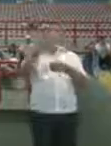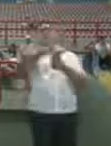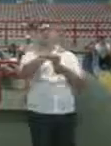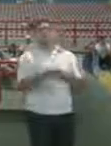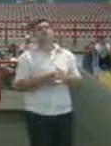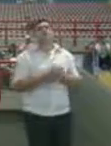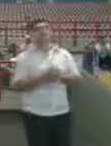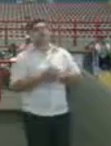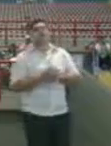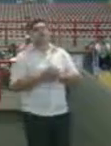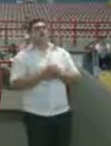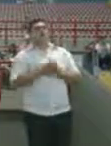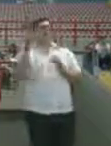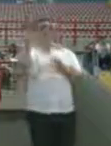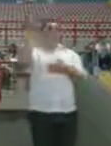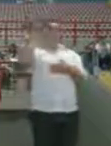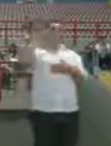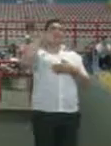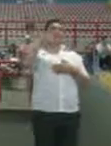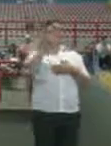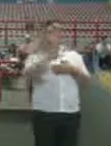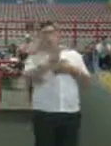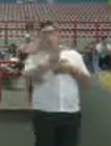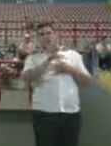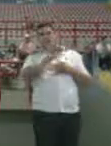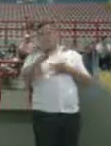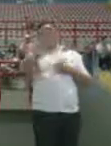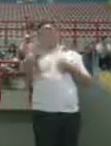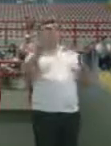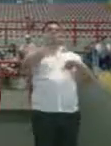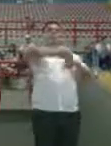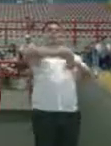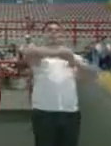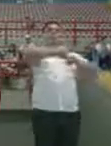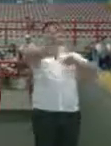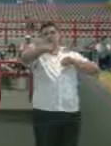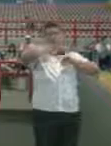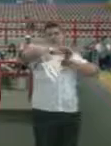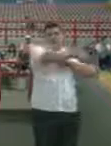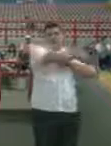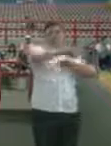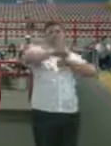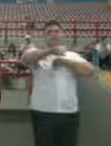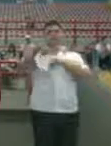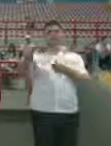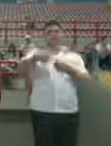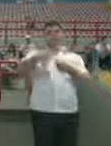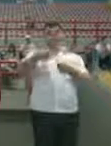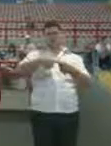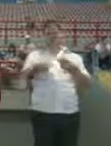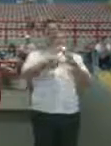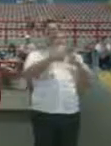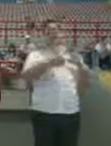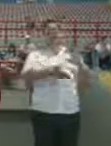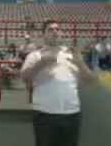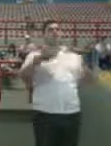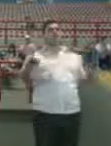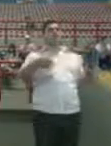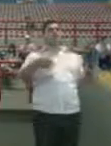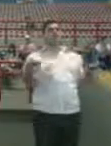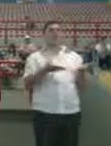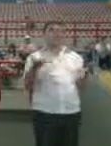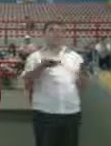nós saímos do Sudeste, hoje nós estamos saindo das capitais, a atividade industrial. Então são características novas, né, do momento